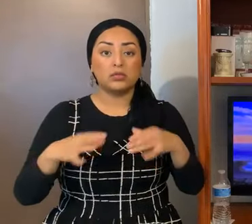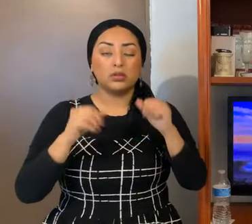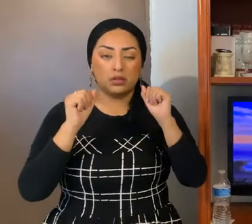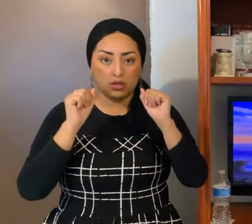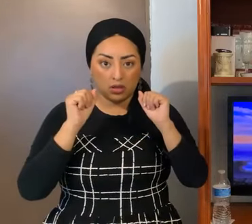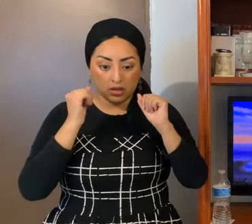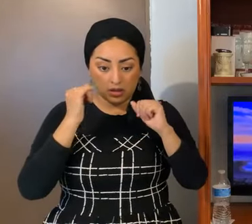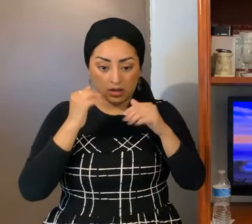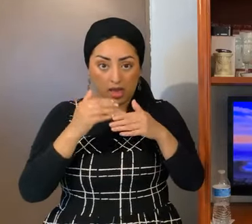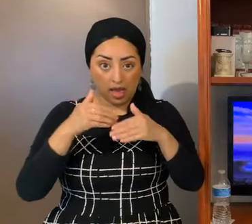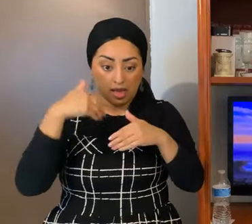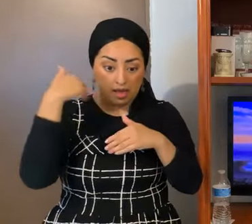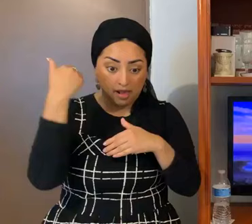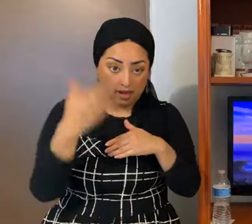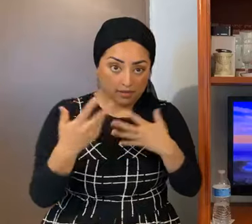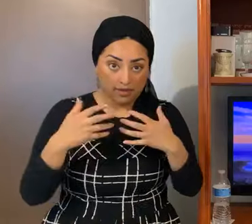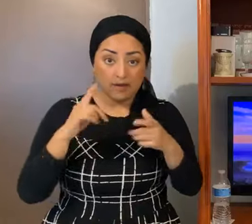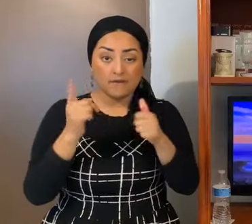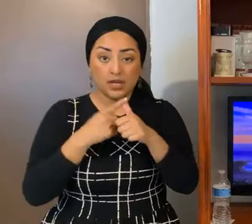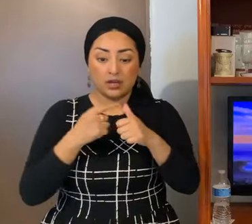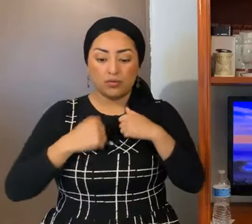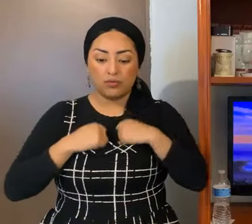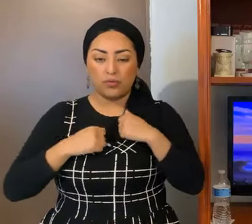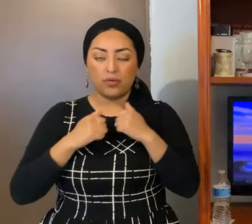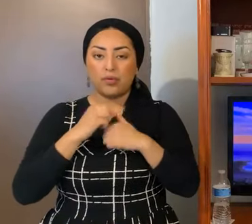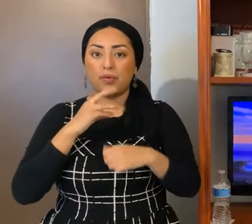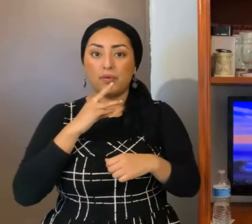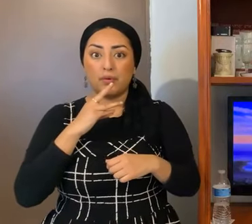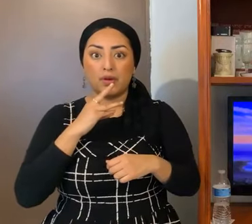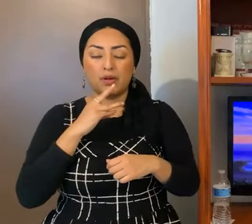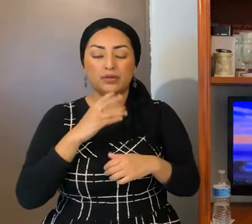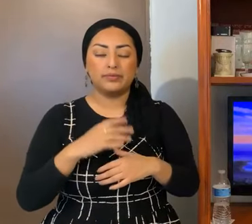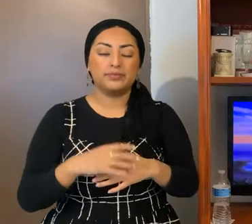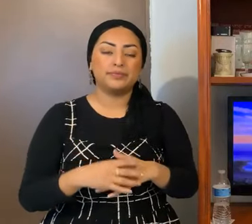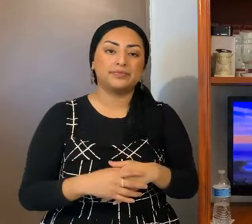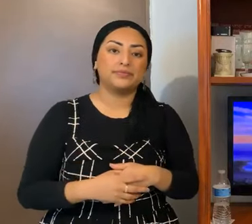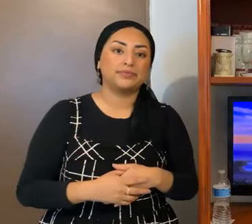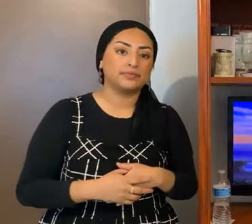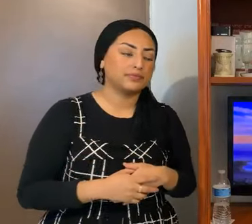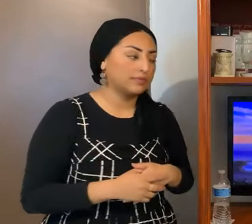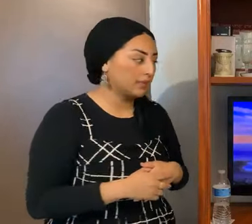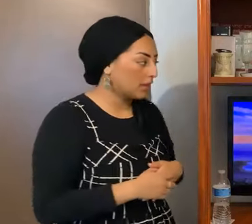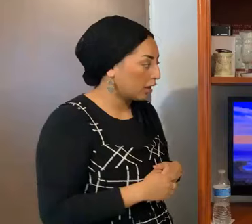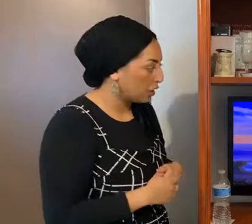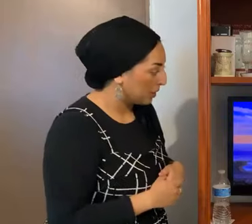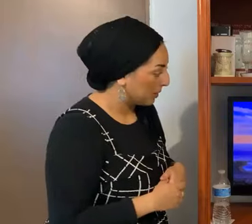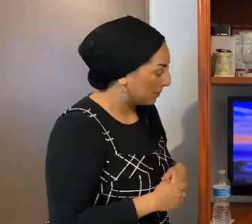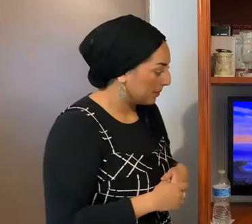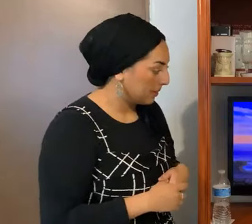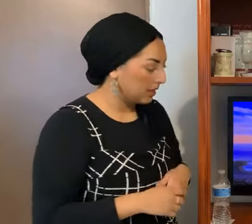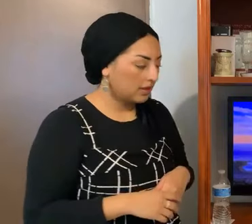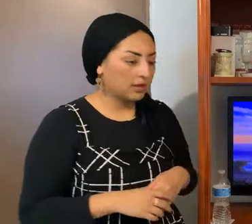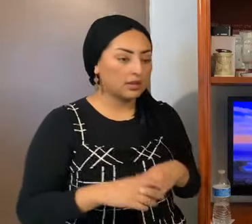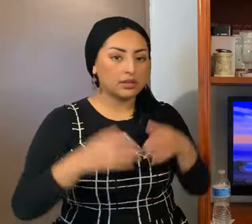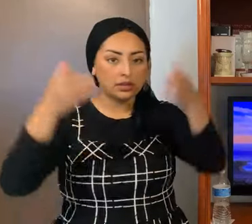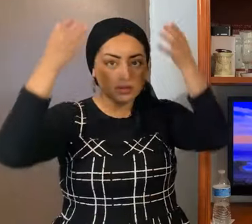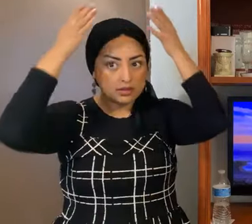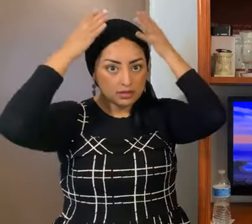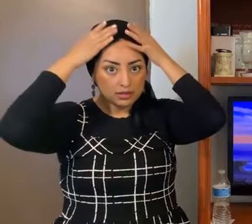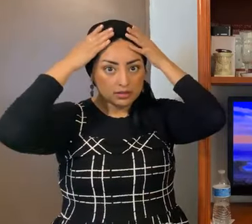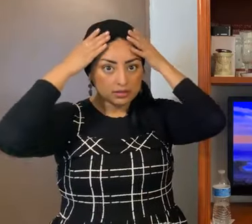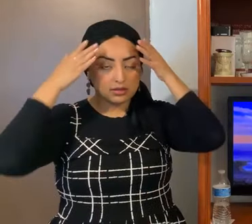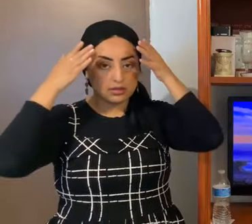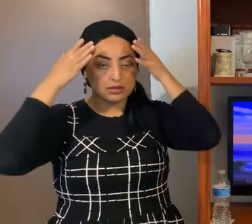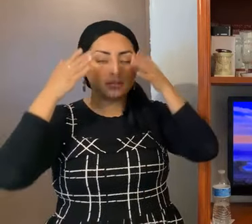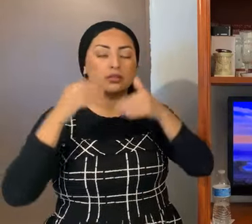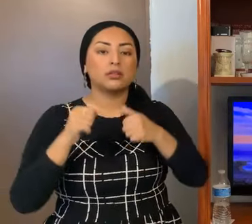se ha de vestir después de lavar su cuerpo con agua. Cuando dice turbante, no te imagines el de los árabes, no, es un turbante porque